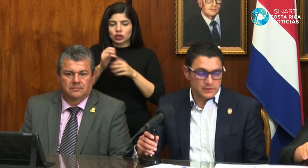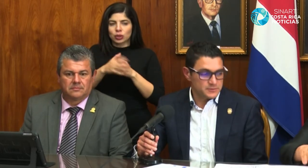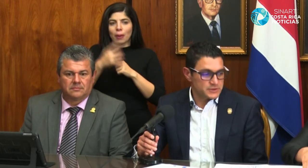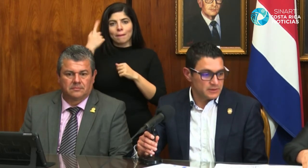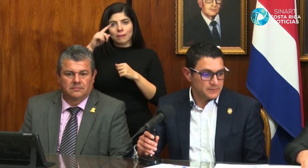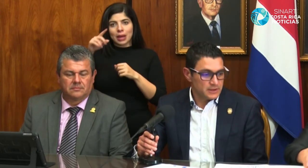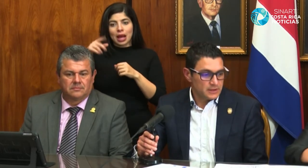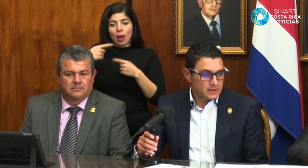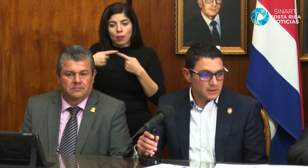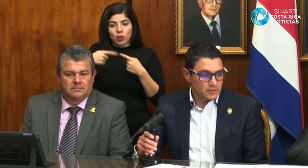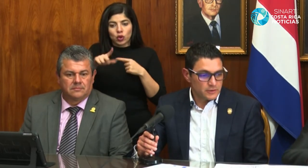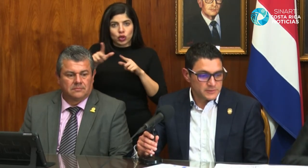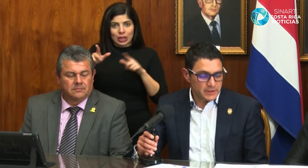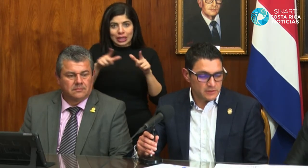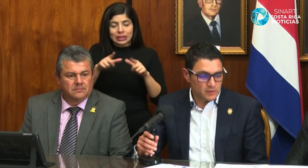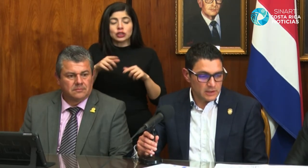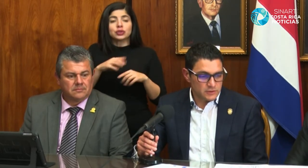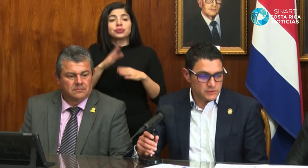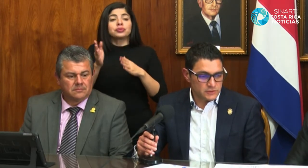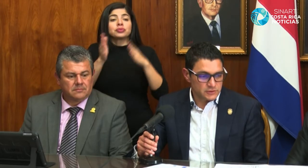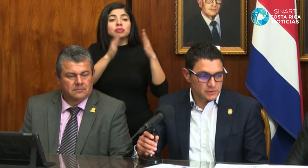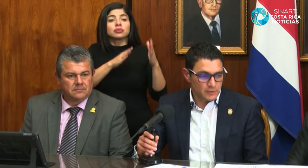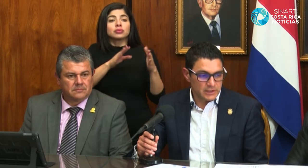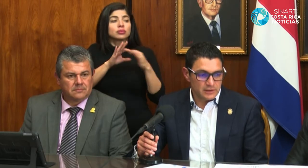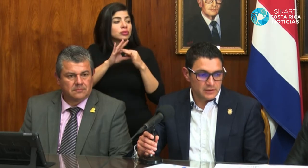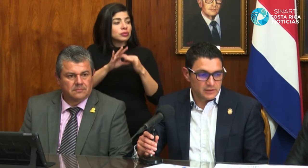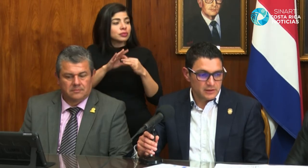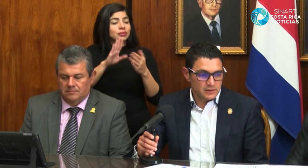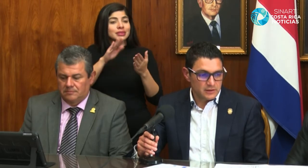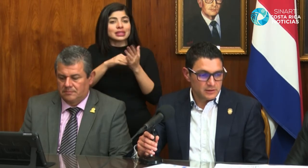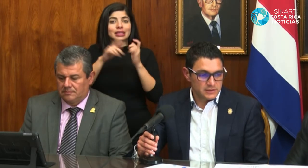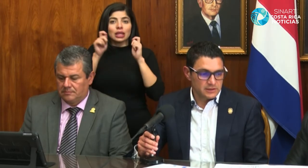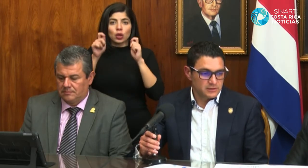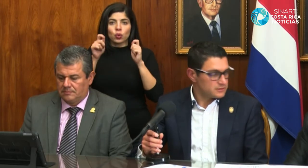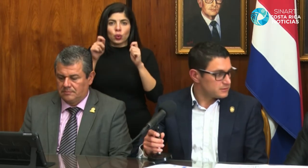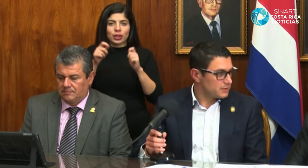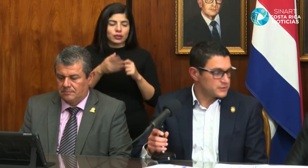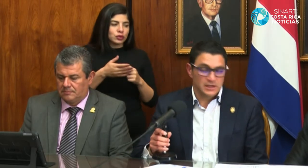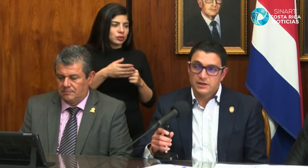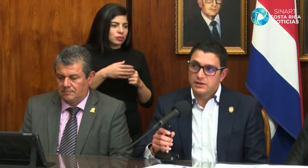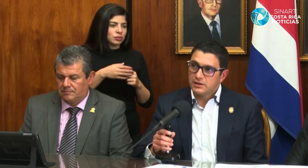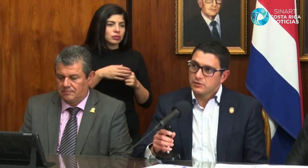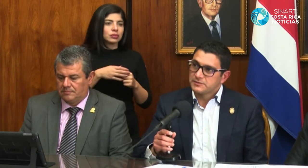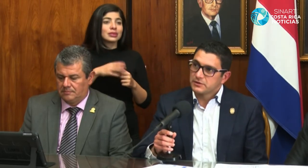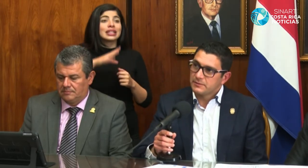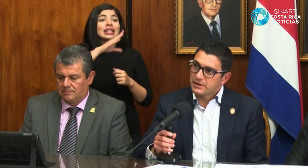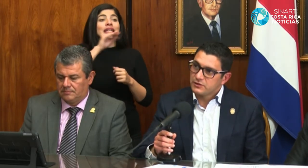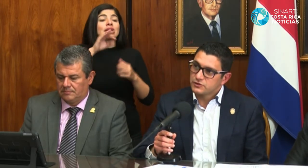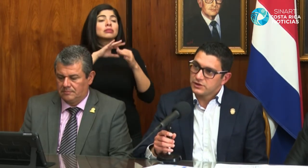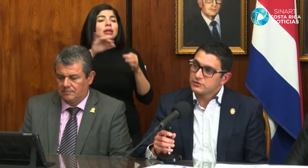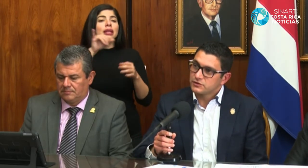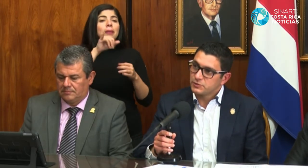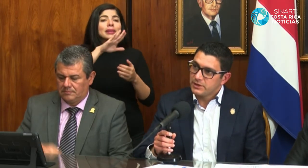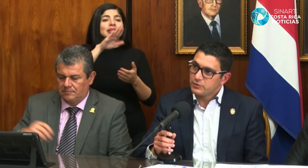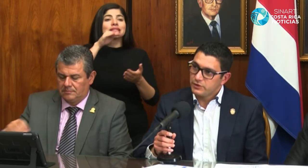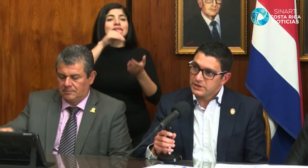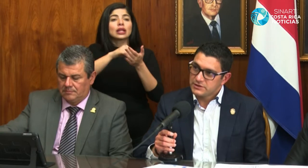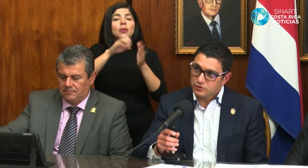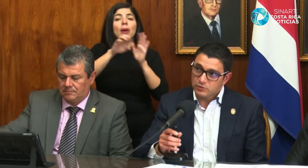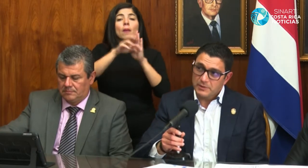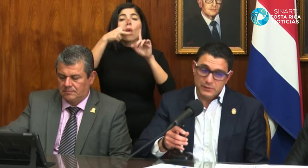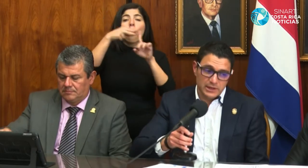esté lo antes posible. Con respecto a los... Sí, Bueno, sí, y con respecto también a los centros, por